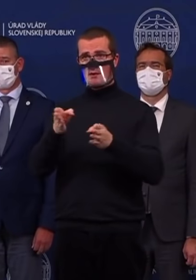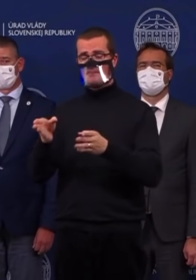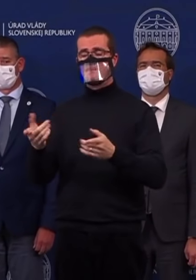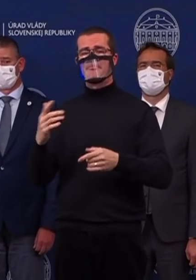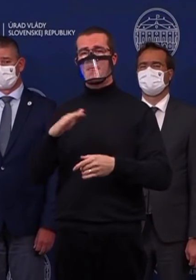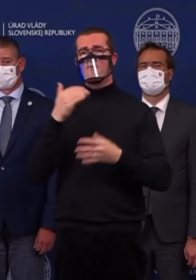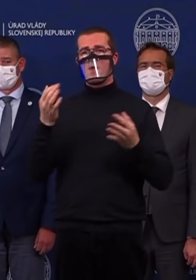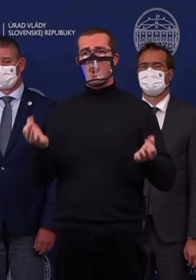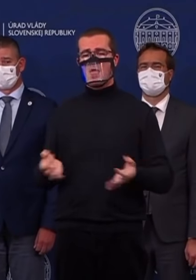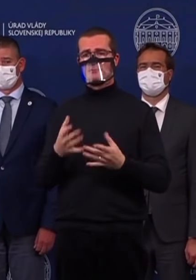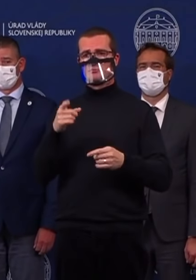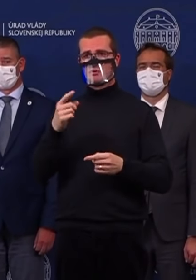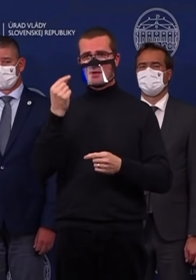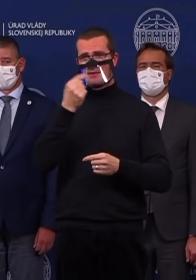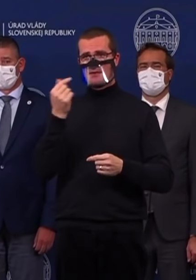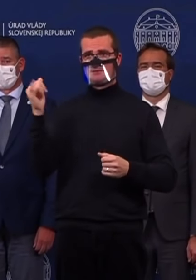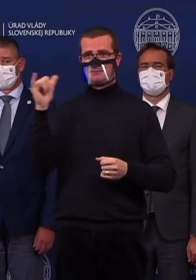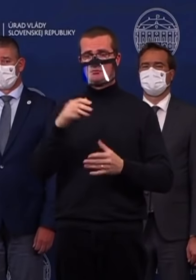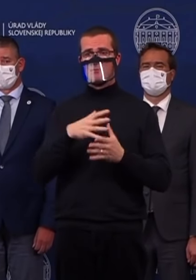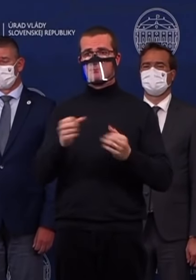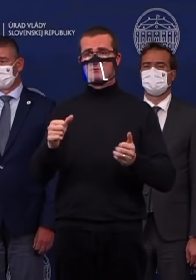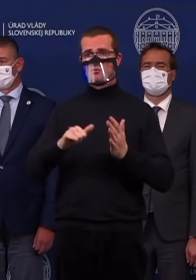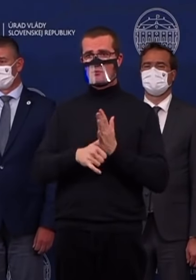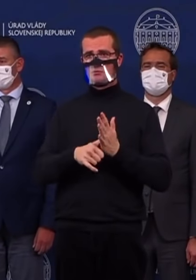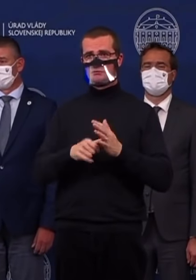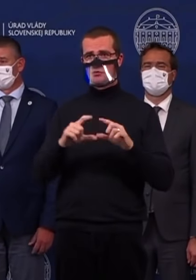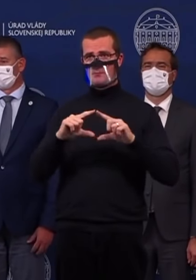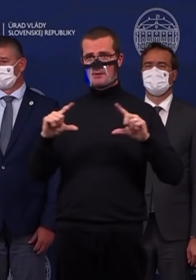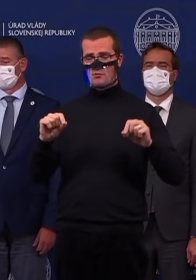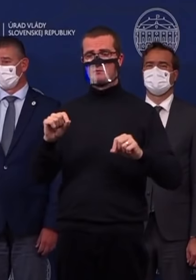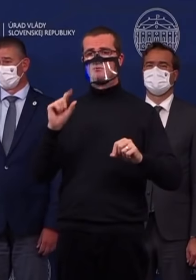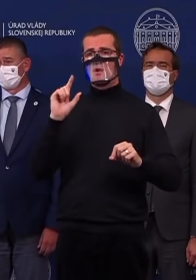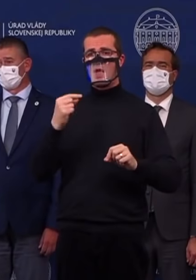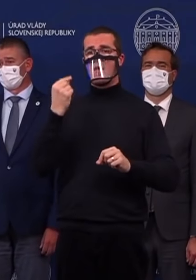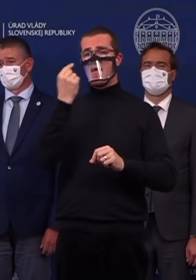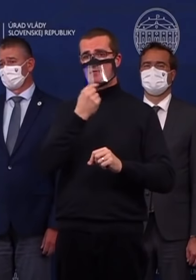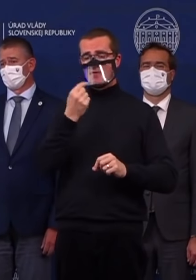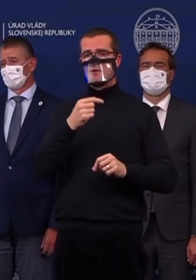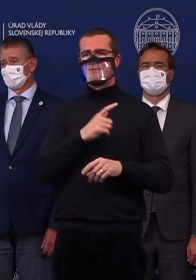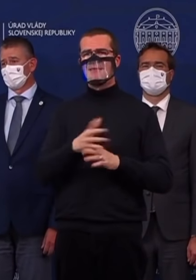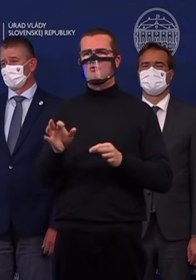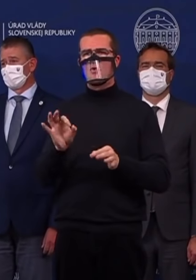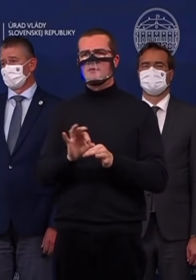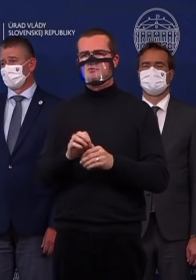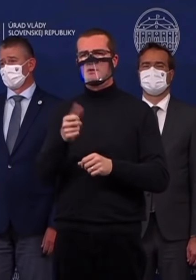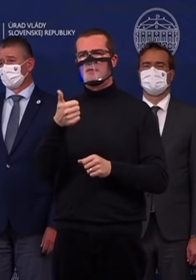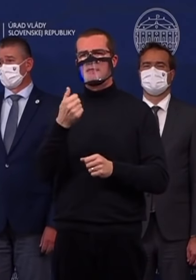o mnoho lepšie, aby na ten test prišiel aj bez občianskeho a pretestoval sa. Nikto nebude šetriť ten jeden